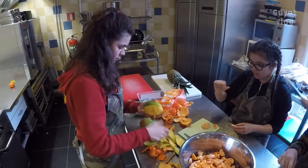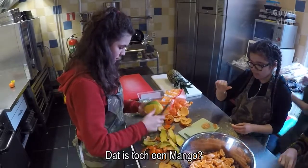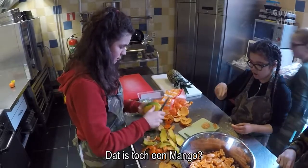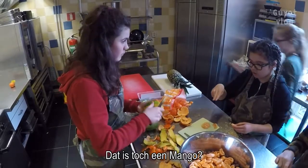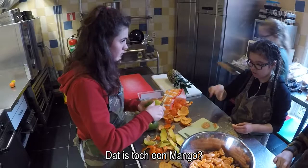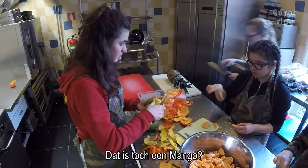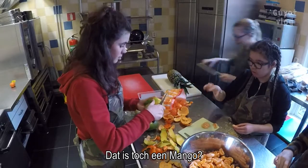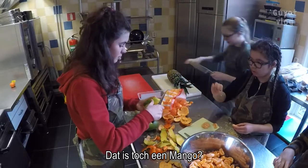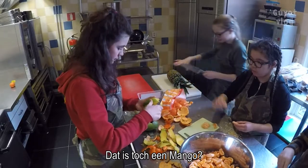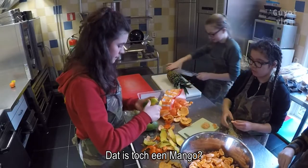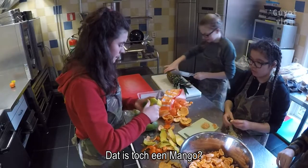Dat is toch een mango?